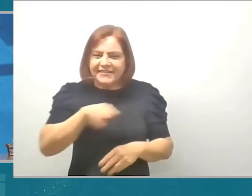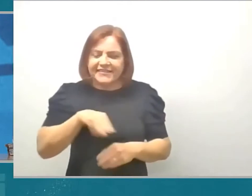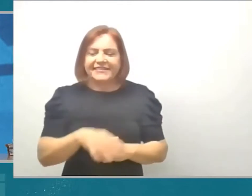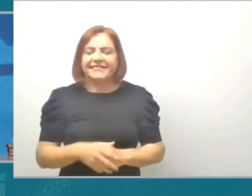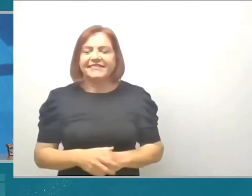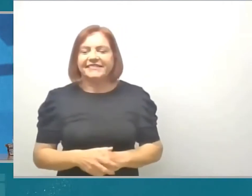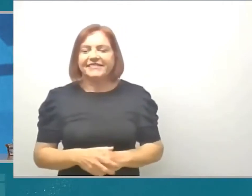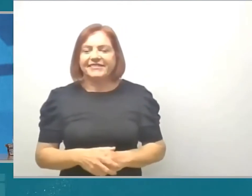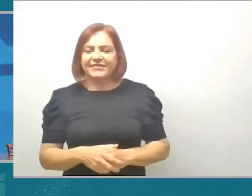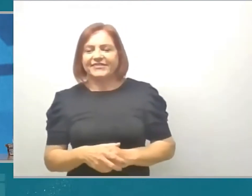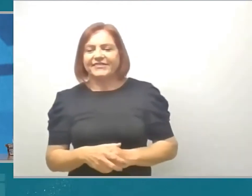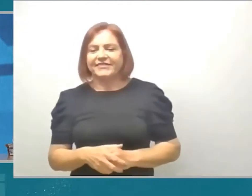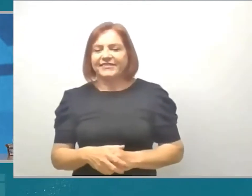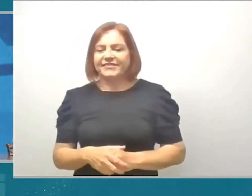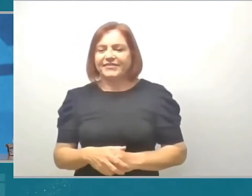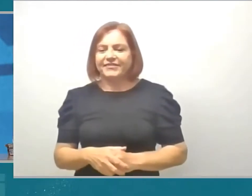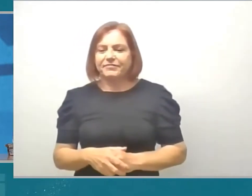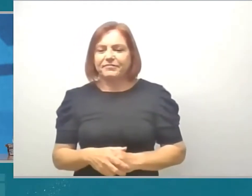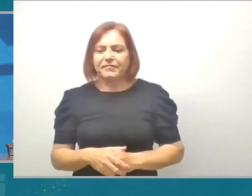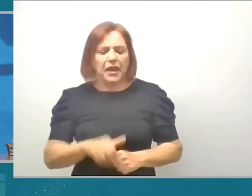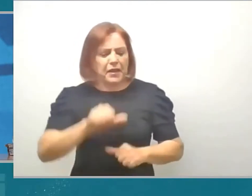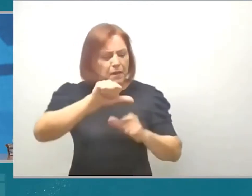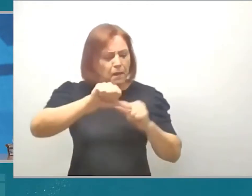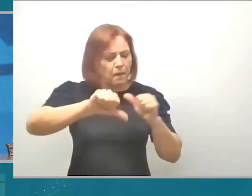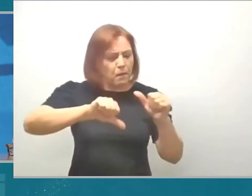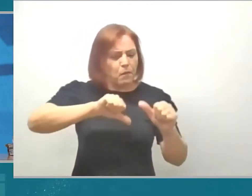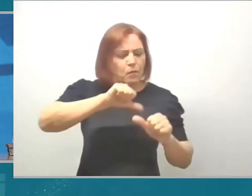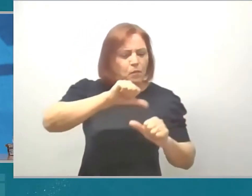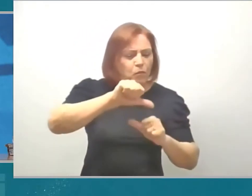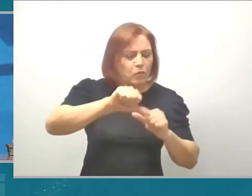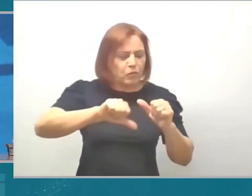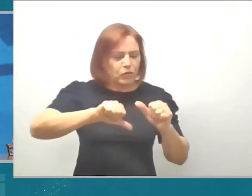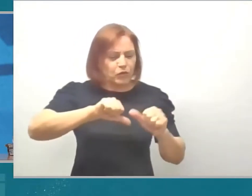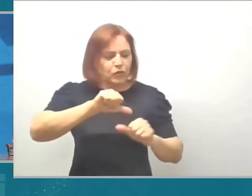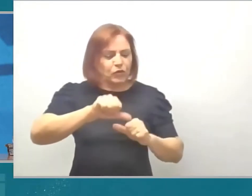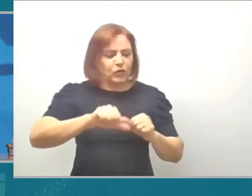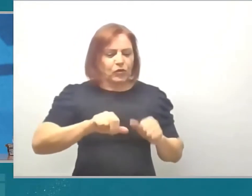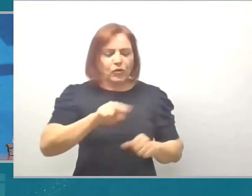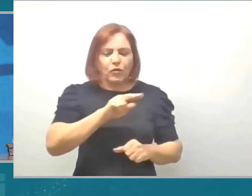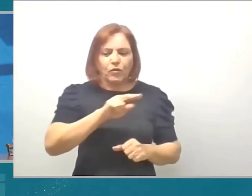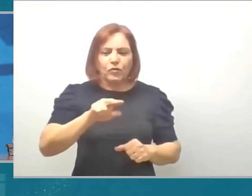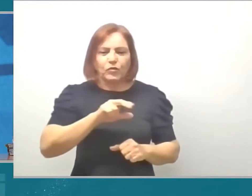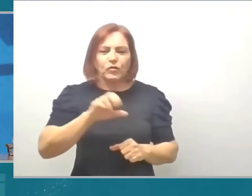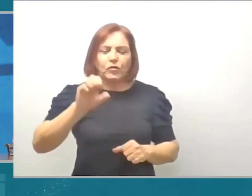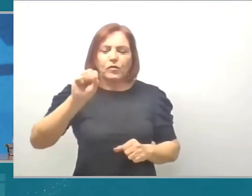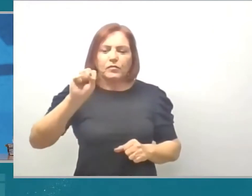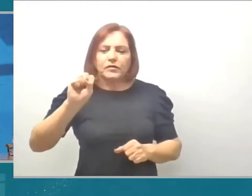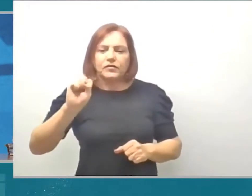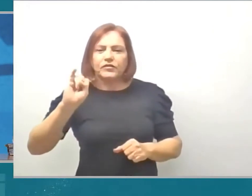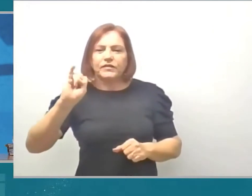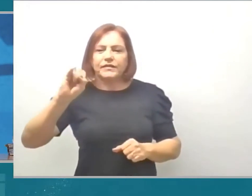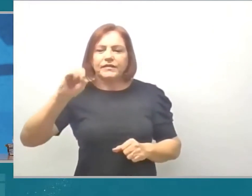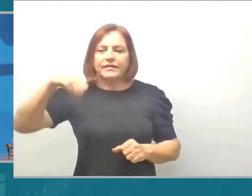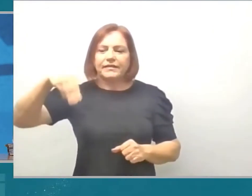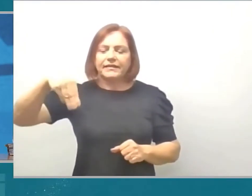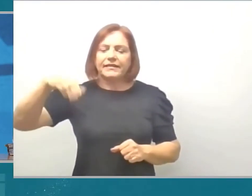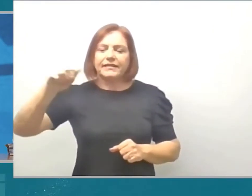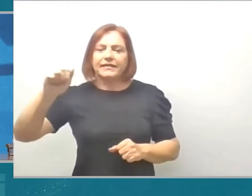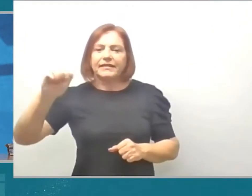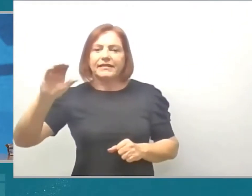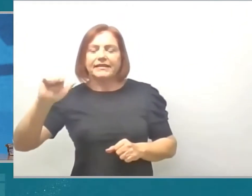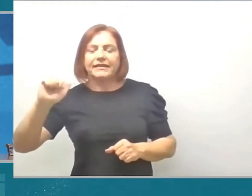isso significa Pedro é pedra para edificação, para edifício de